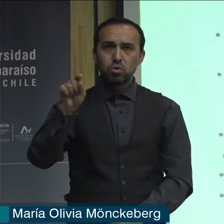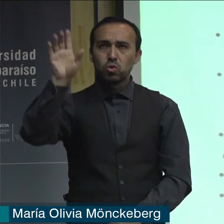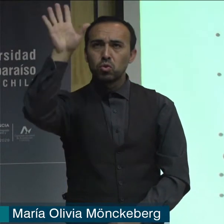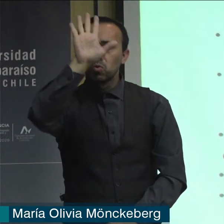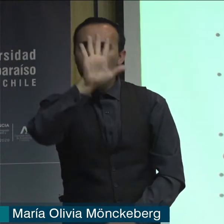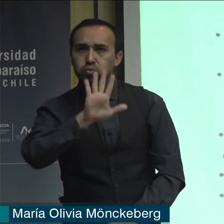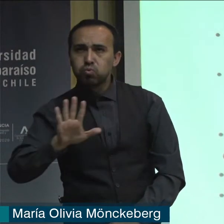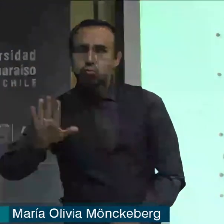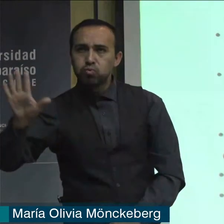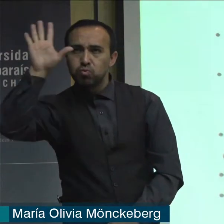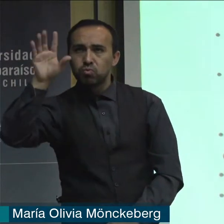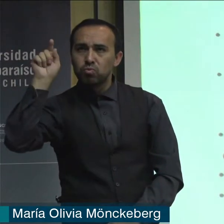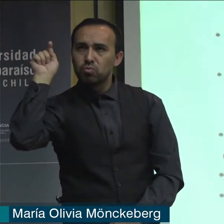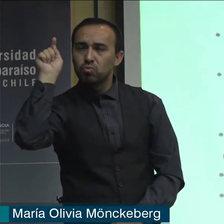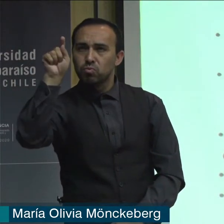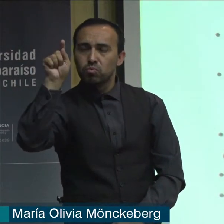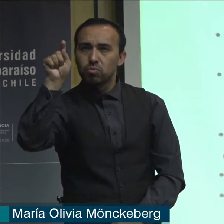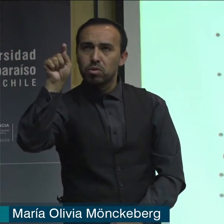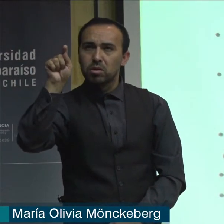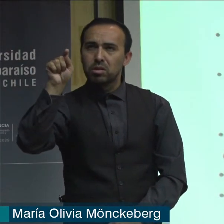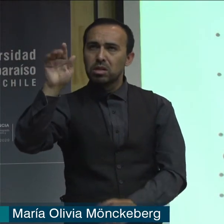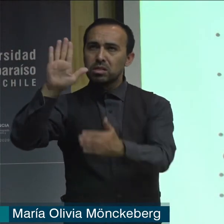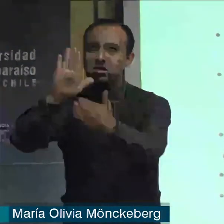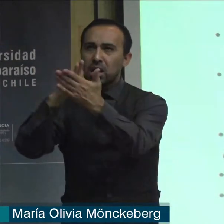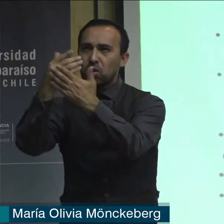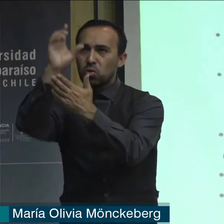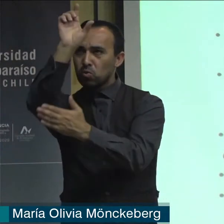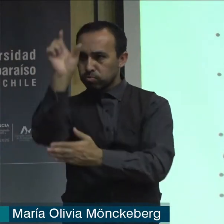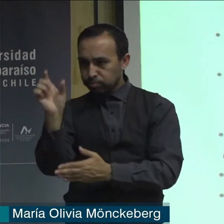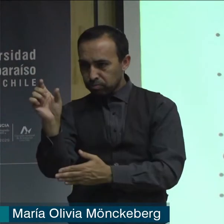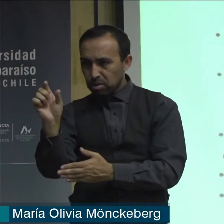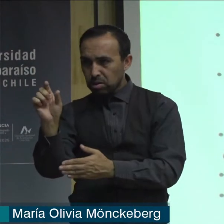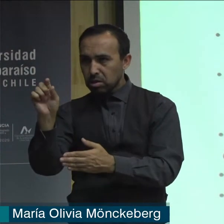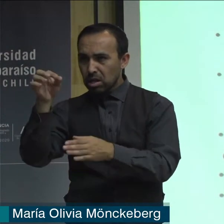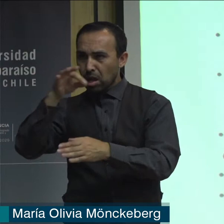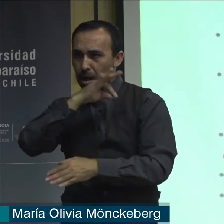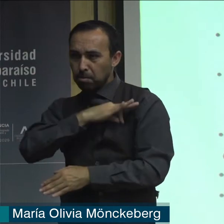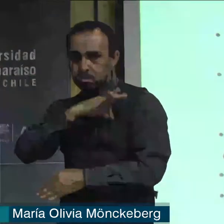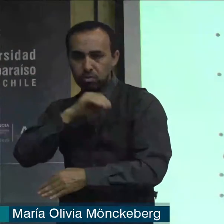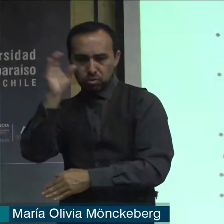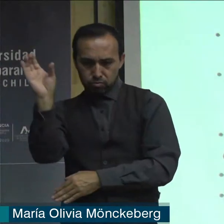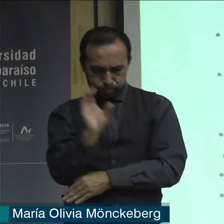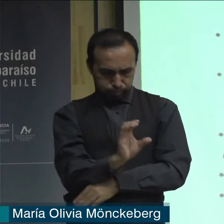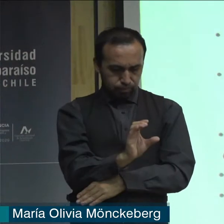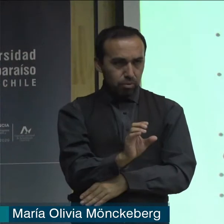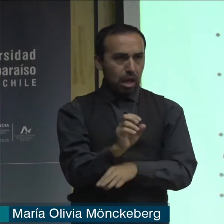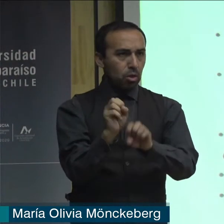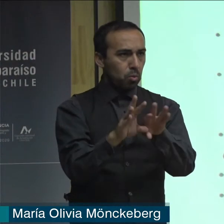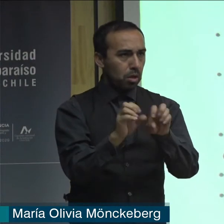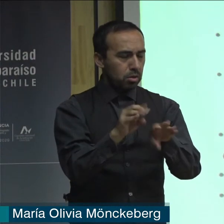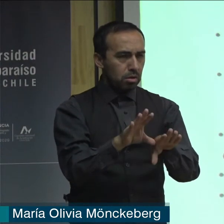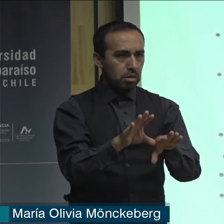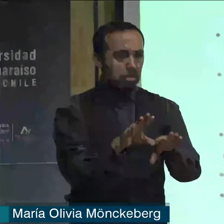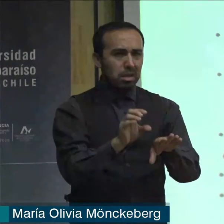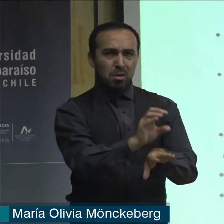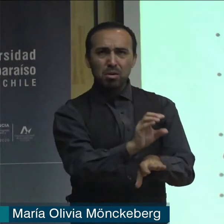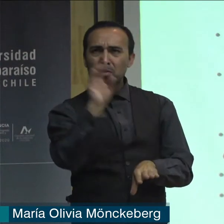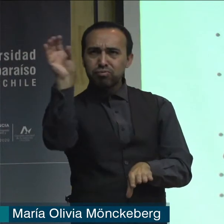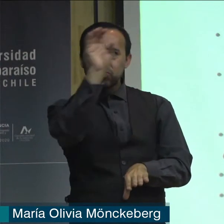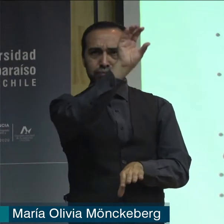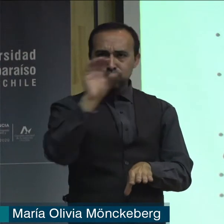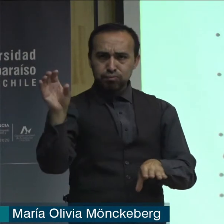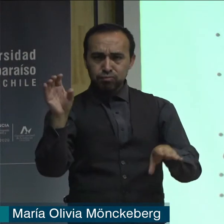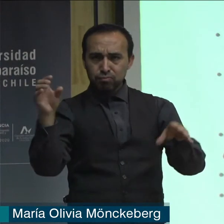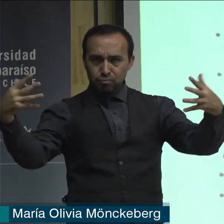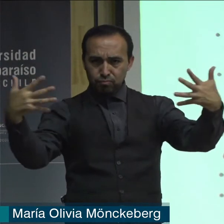bueno salud prisión a educación y dentro de estas vienen las